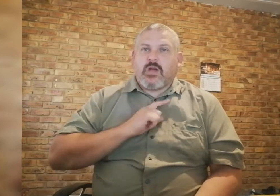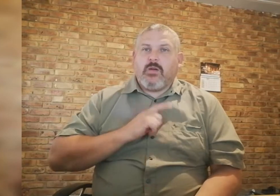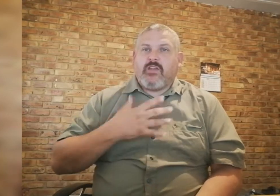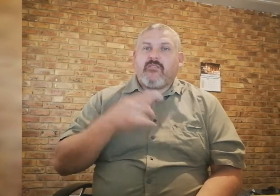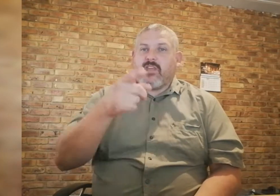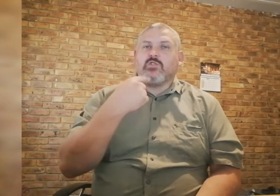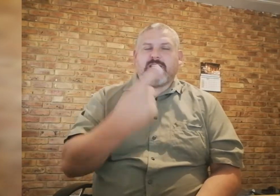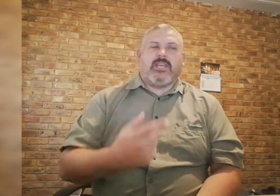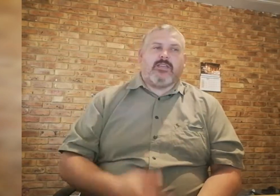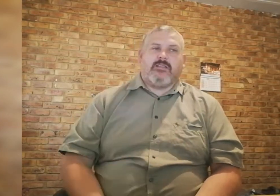Daarom wil ek vir jou sê